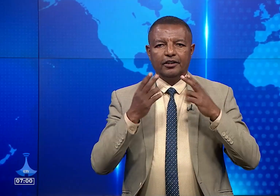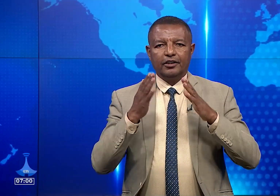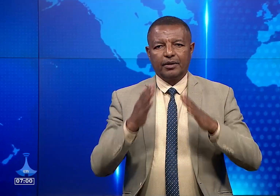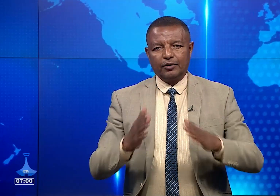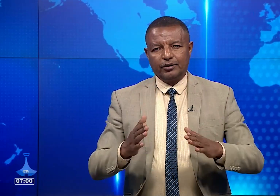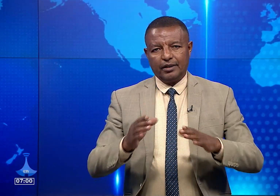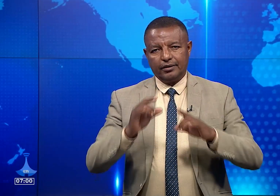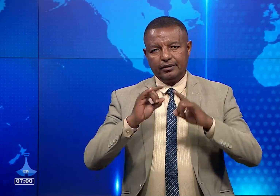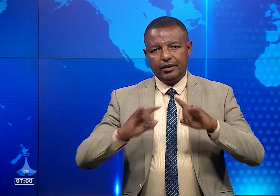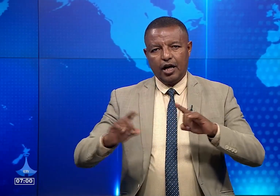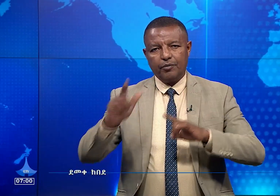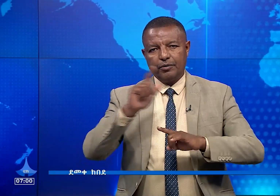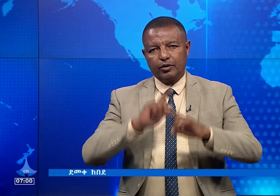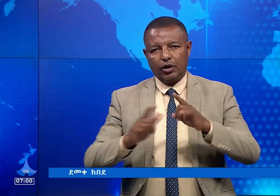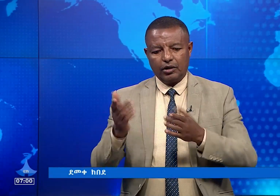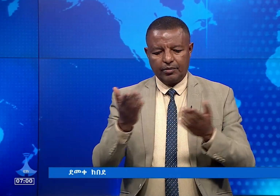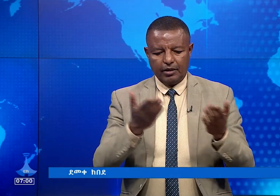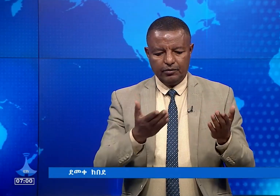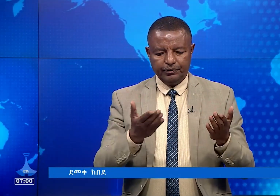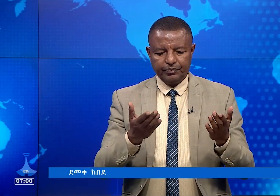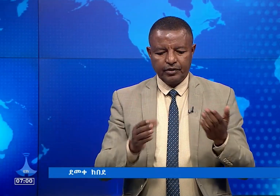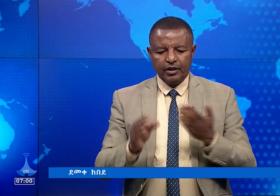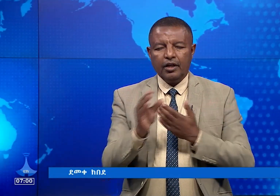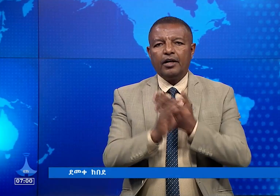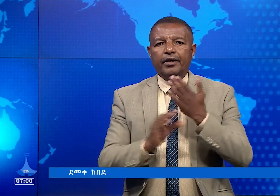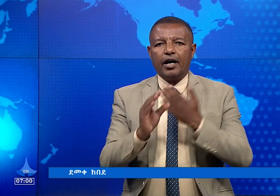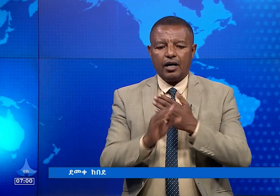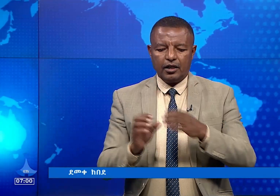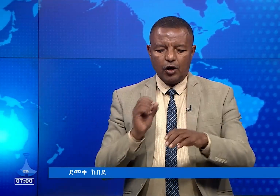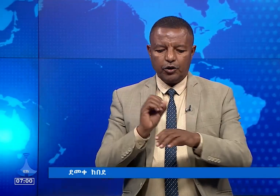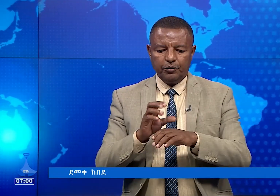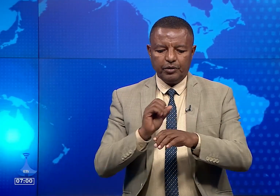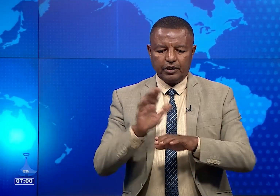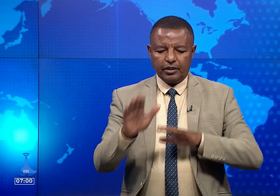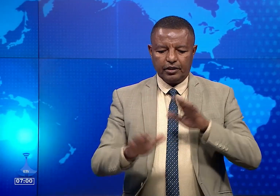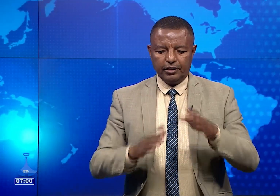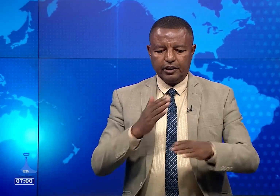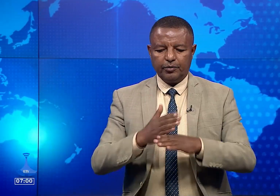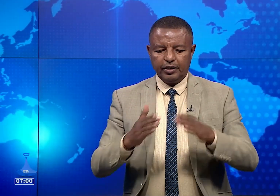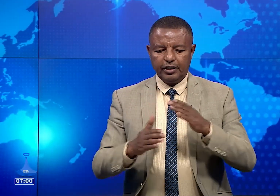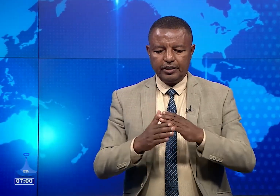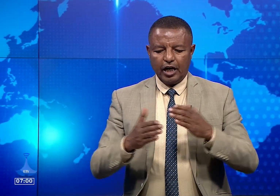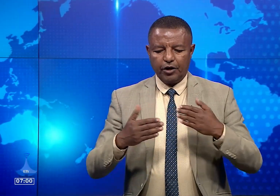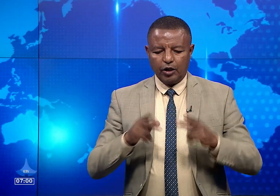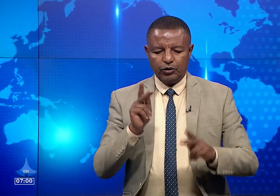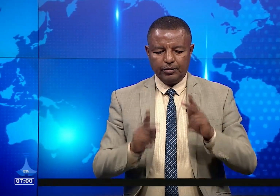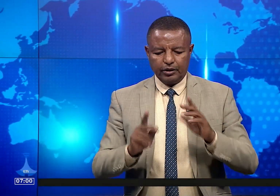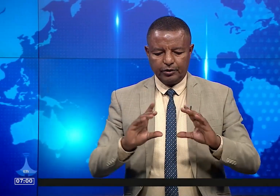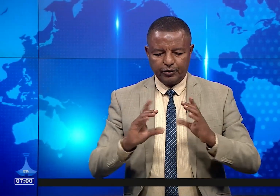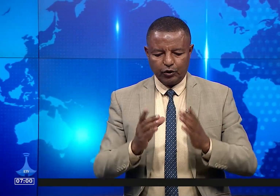ጤና ይስጥልኝ ተመልካቾቻችን፣ ዜና በምልክት ቋንቋ ቀርባሉ። የአገራዊ ምክክር ሂደት በየደረጃው